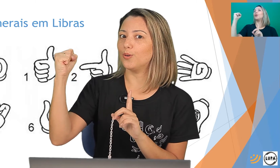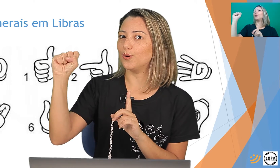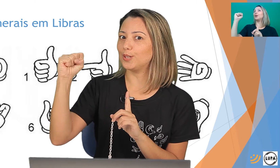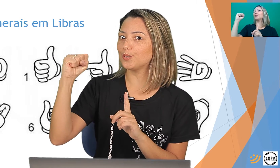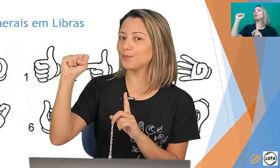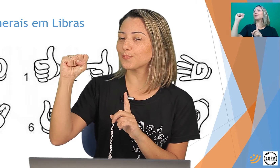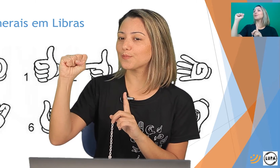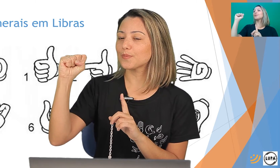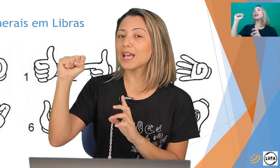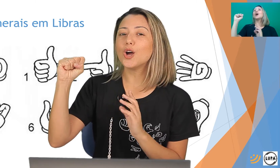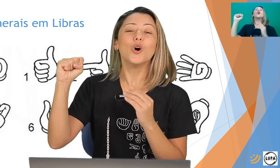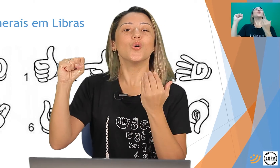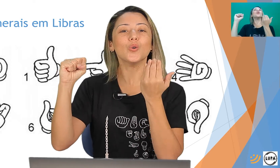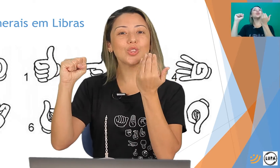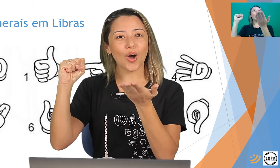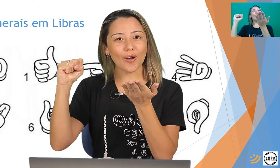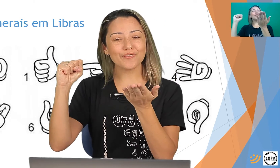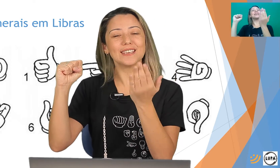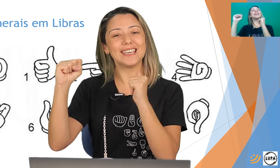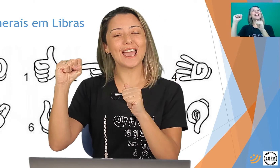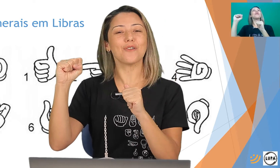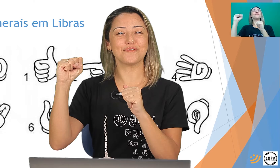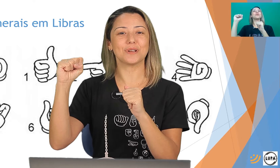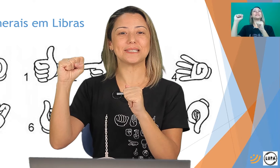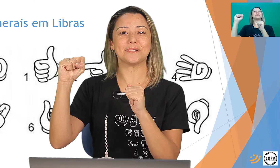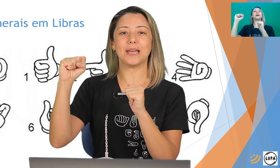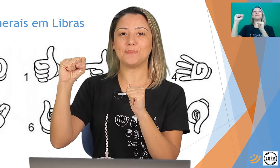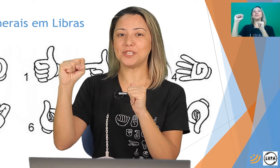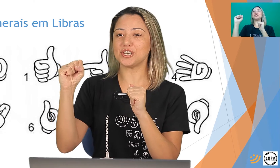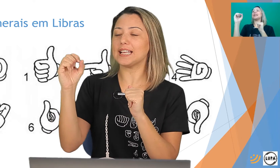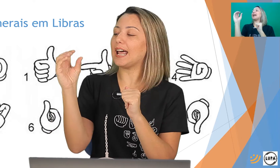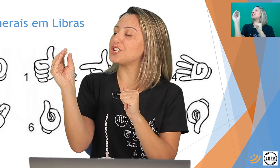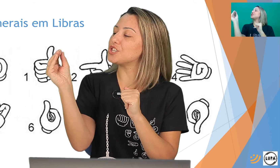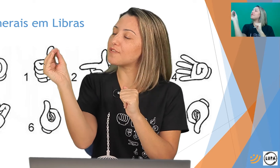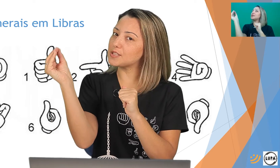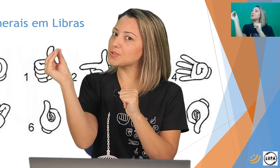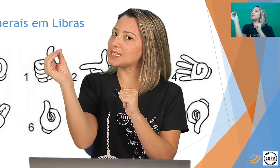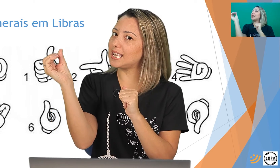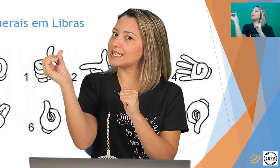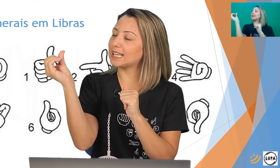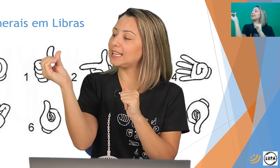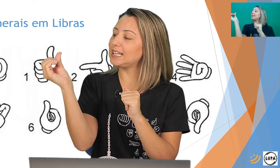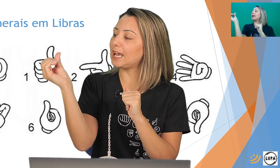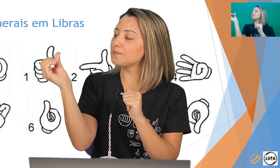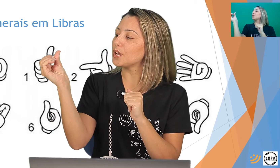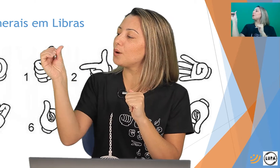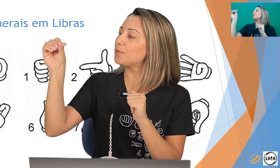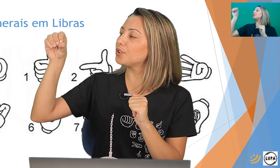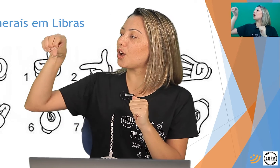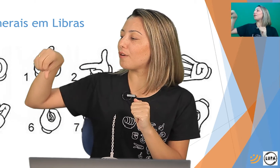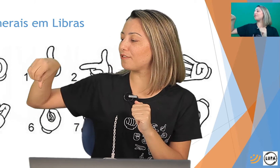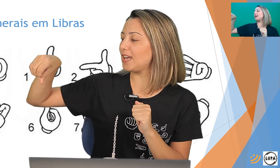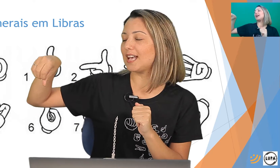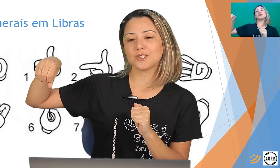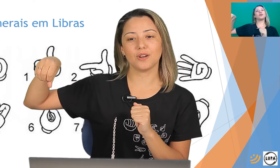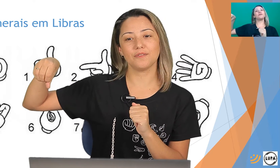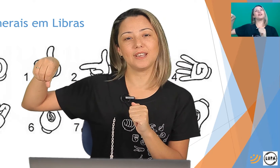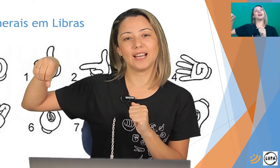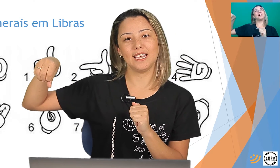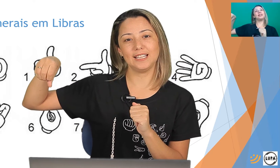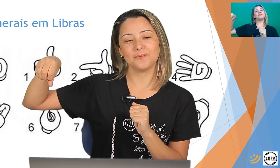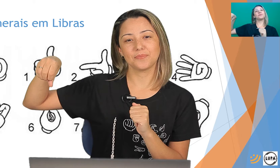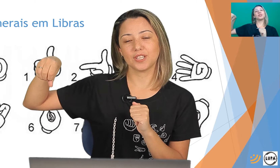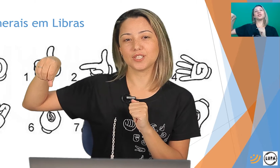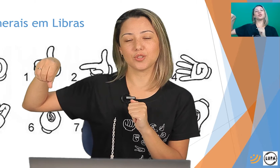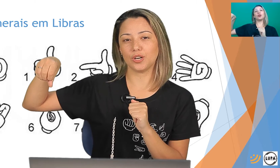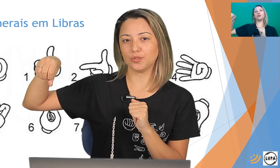ou 8. O 9, que é a configuração repetida lá. A gente fez o 6 aqui, né? Pro 9, é só